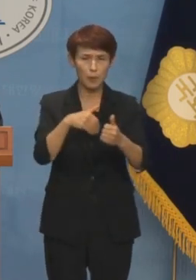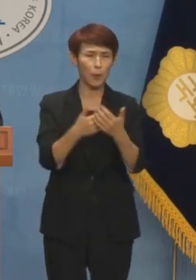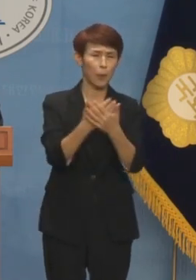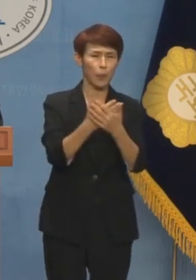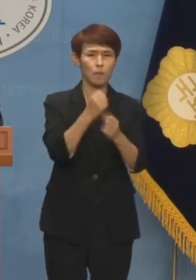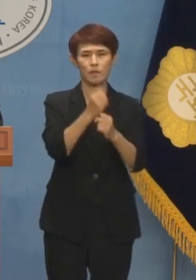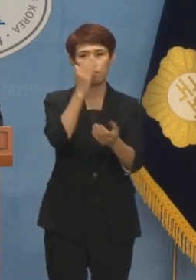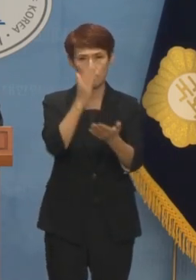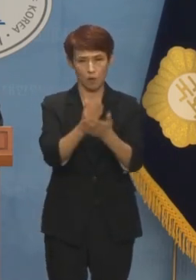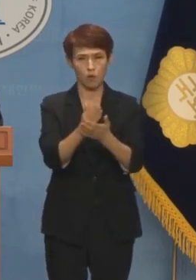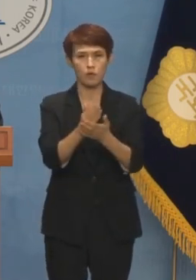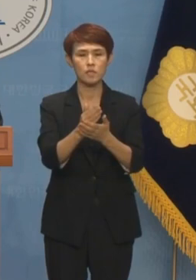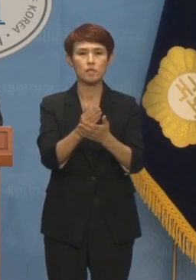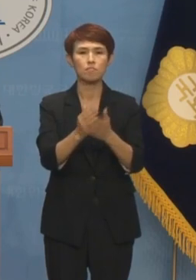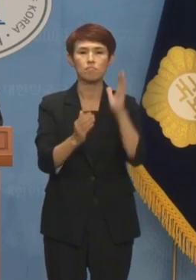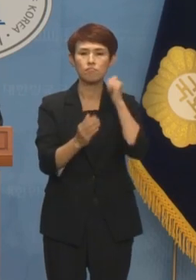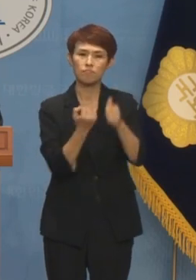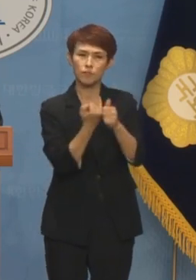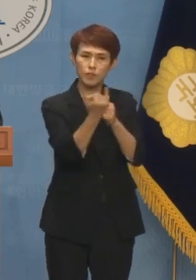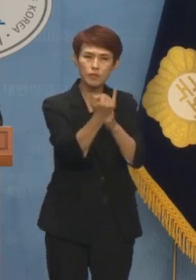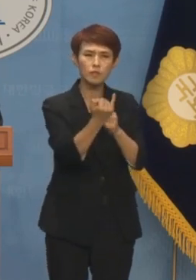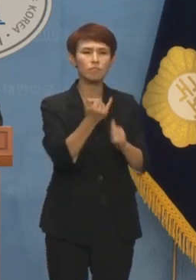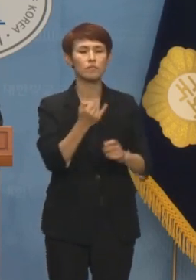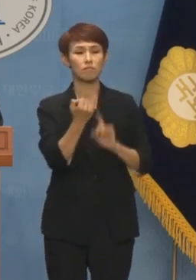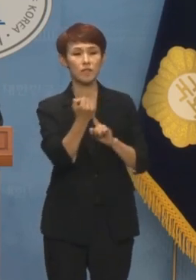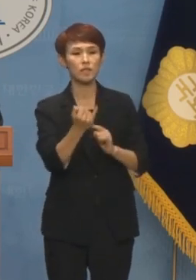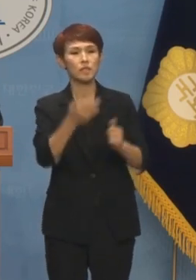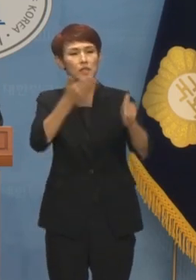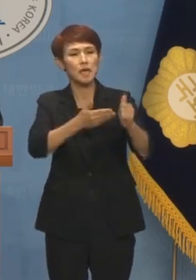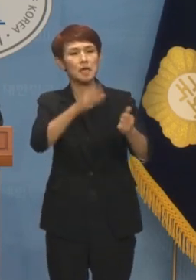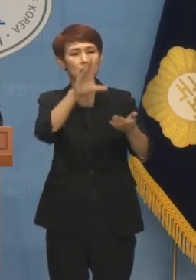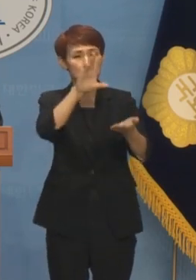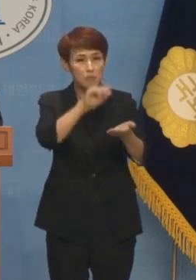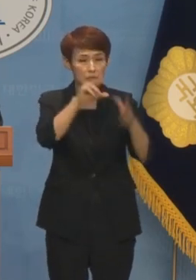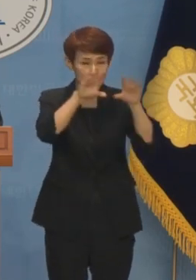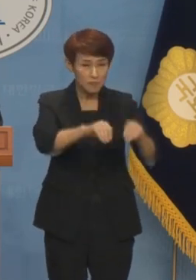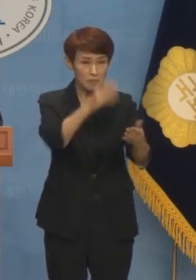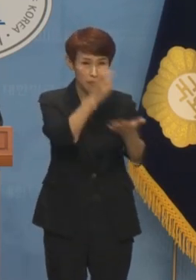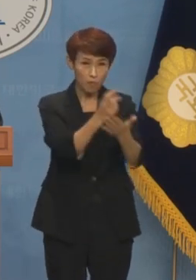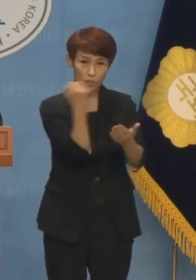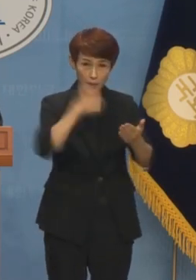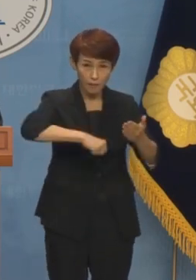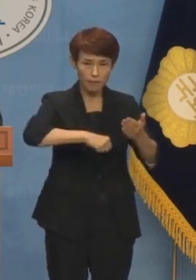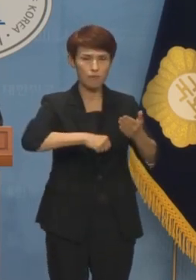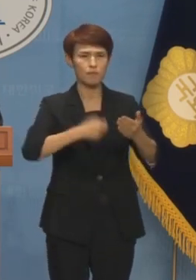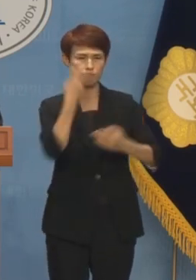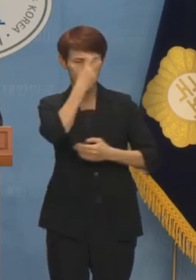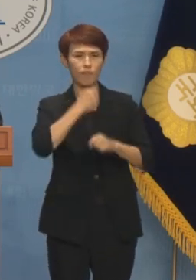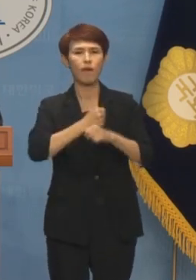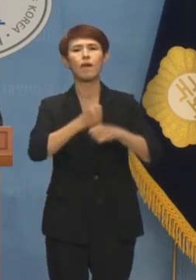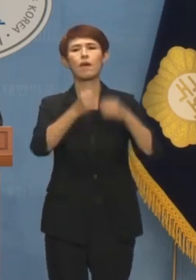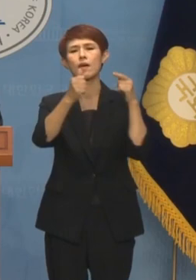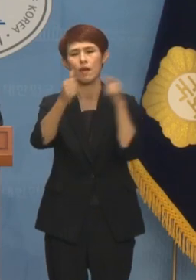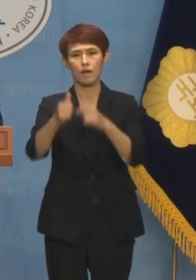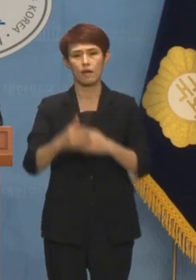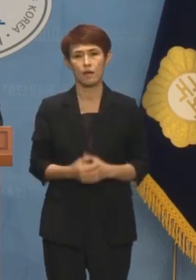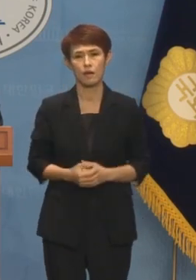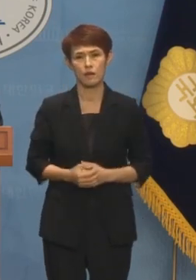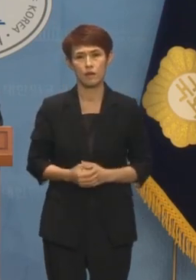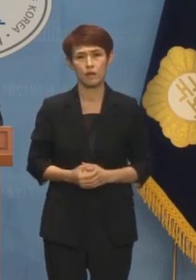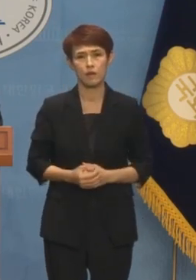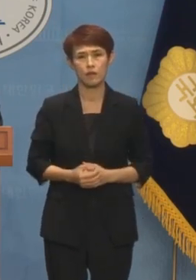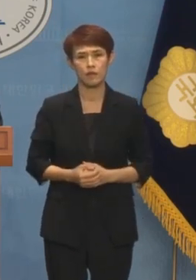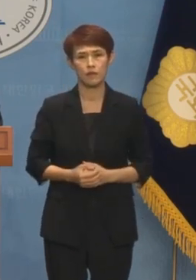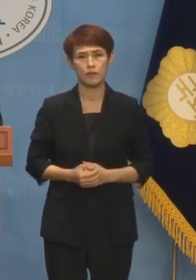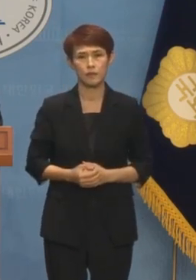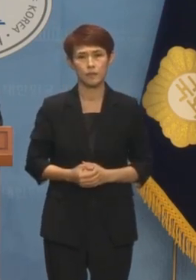멈추고 당장 김건희 여사의 청탁금지법 위반 의혹 수사에 나서십시오. 다시 한번 분명히